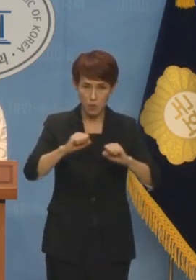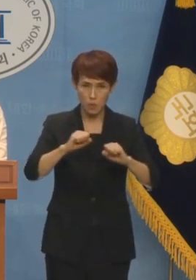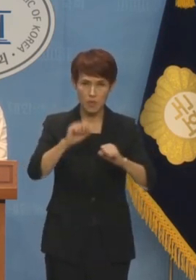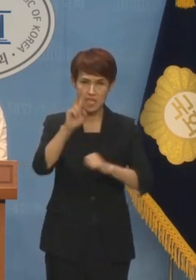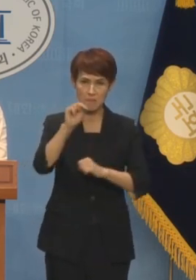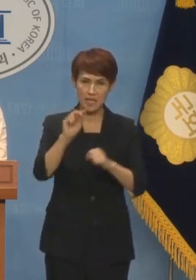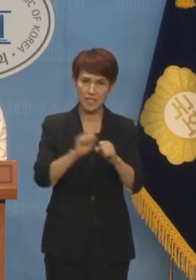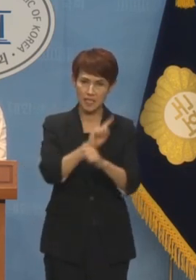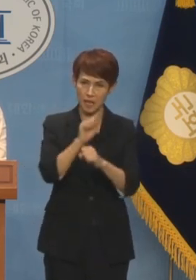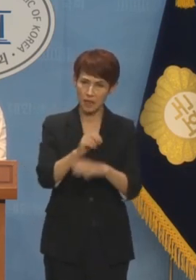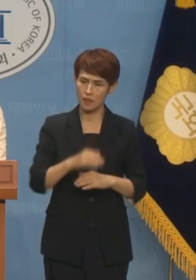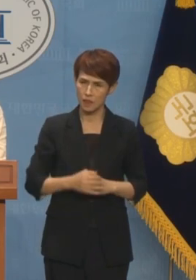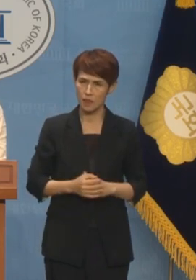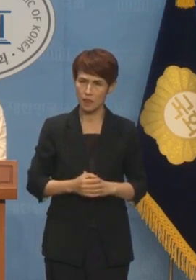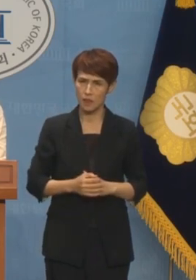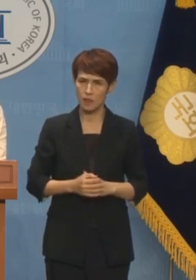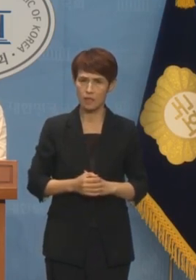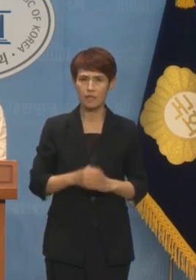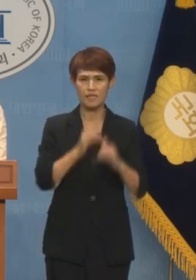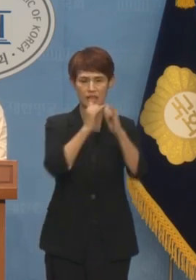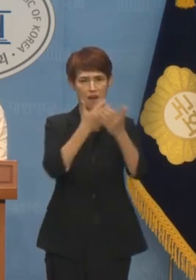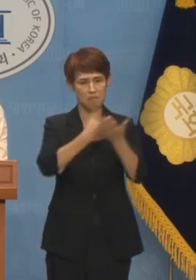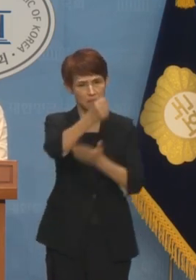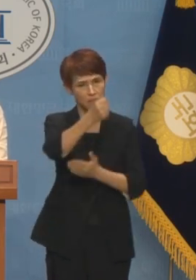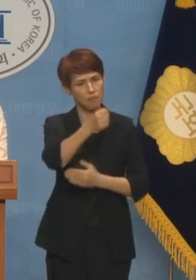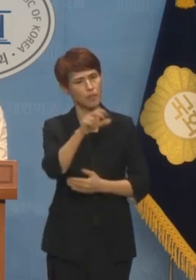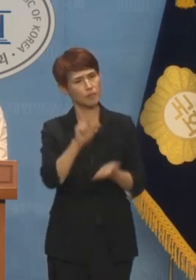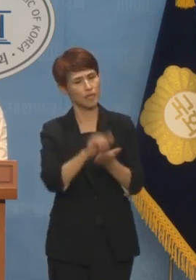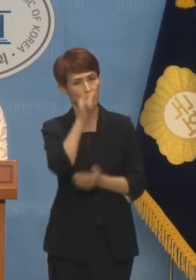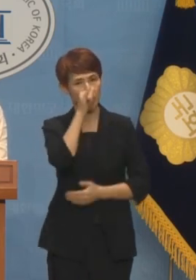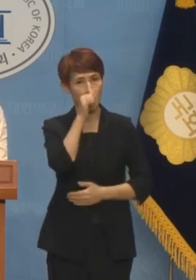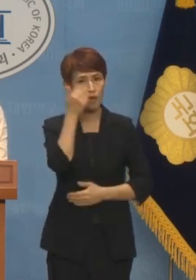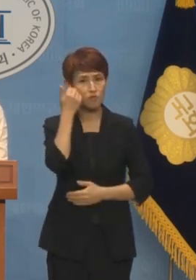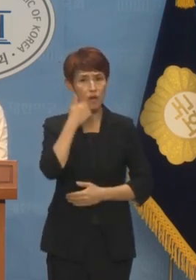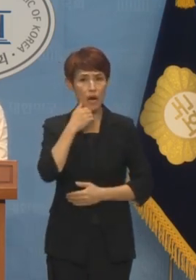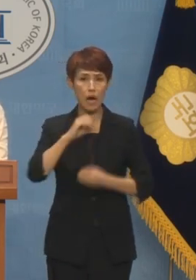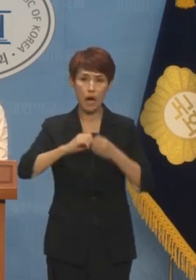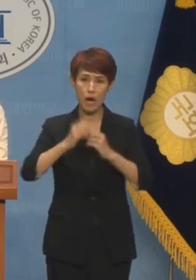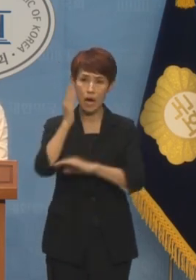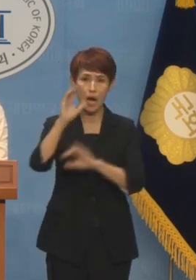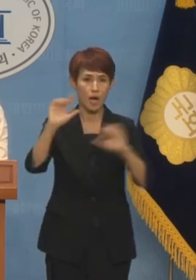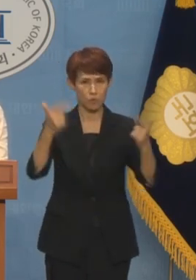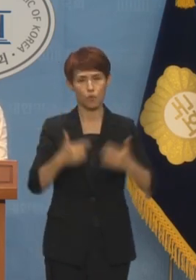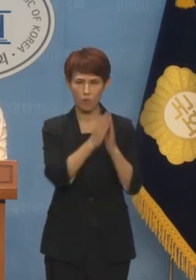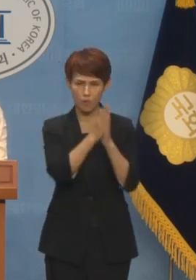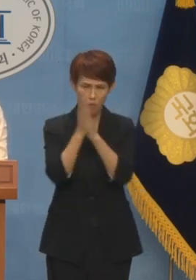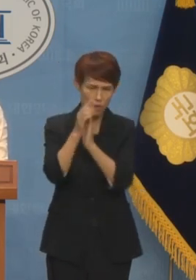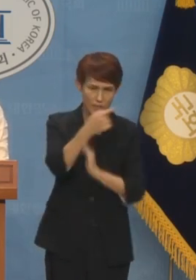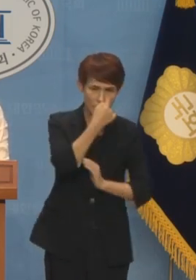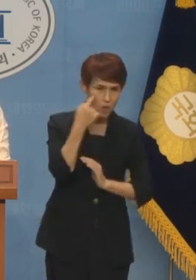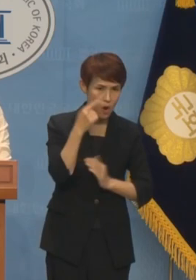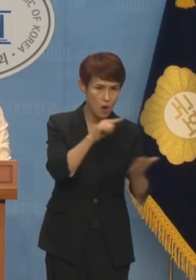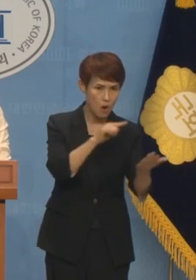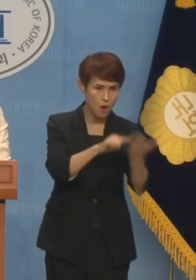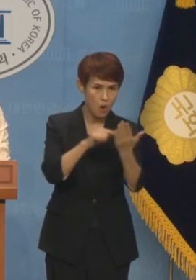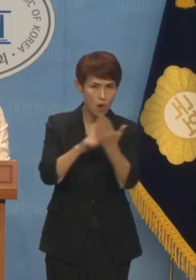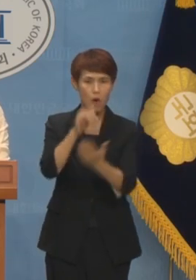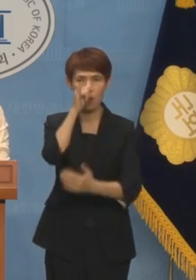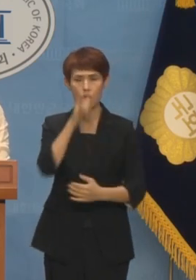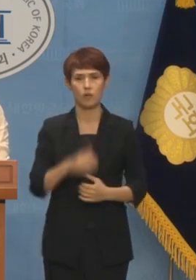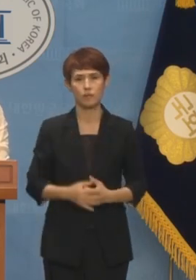등이 문제가 됐습니다. 그저 누군가 입에서 나온 주장이 아니라 주장을 뒷받침할 지도